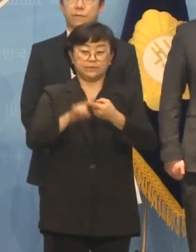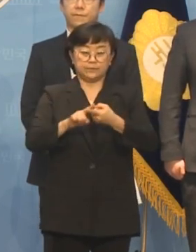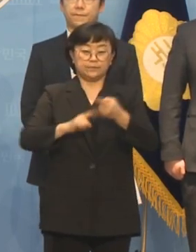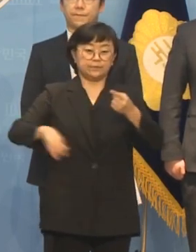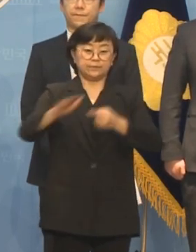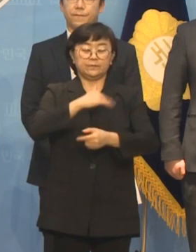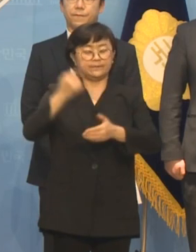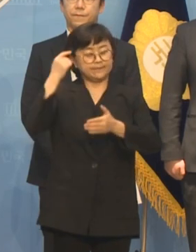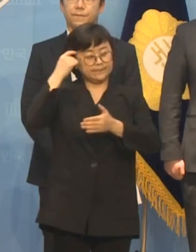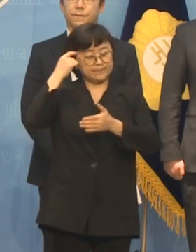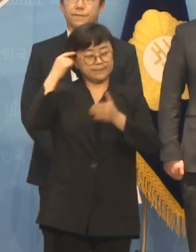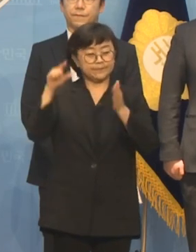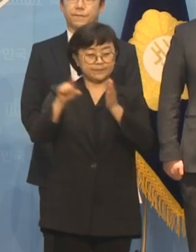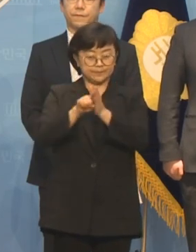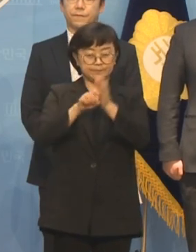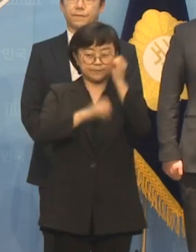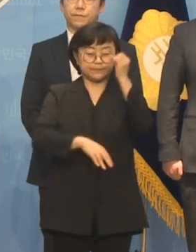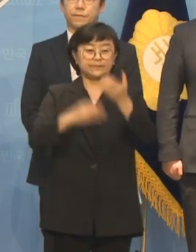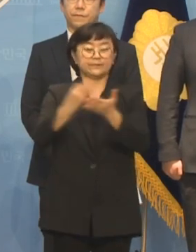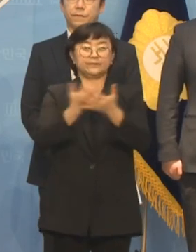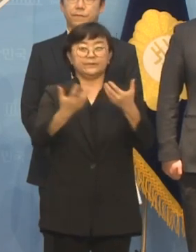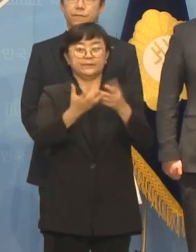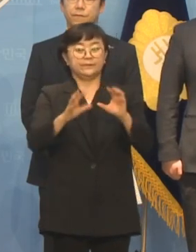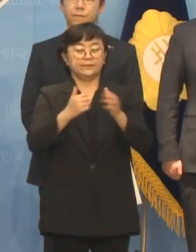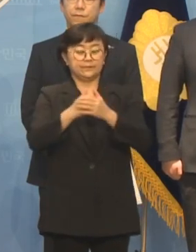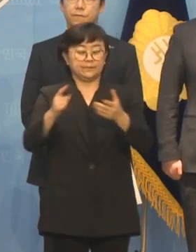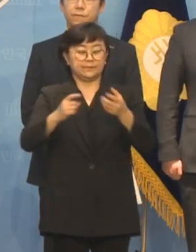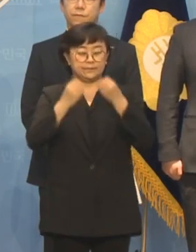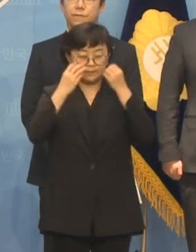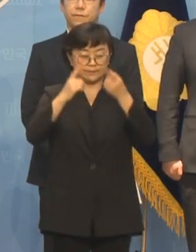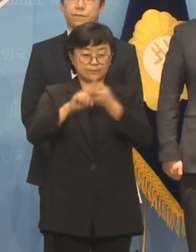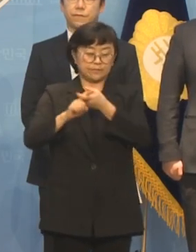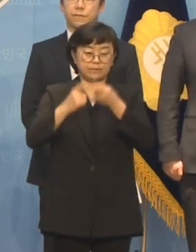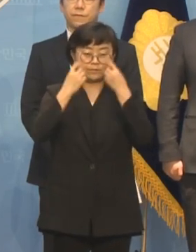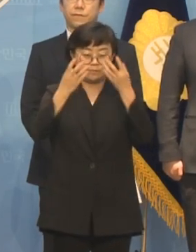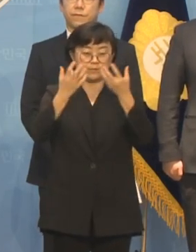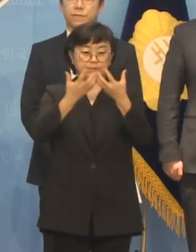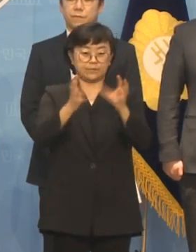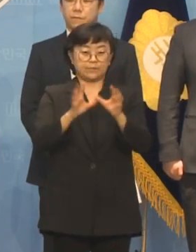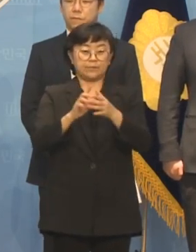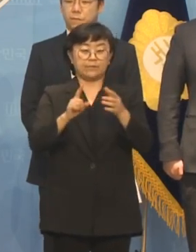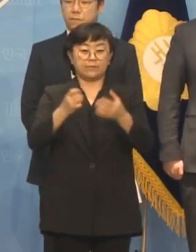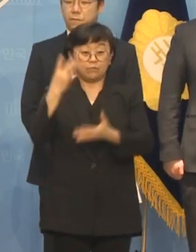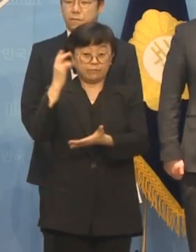저의 신념이자 기본소득당과 개혁연합신당의 원칙입니다.